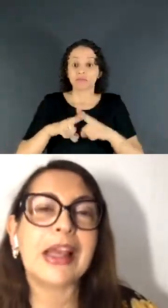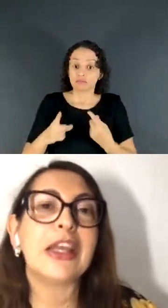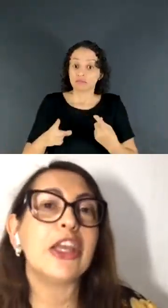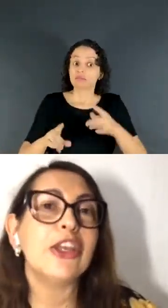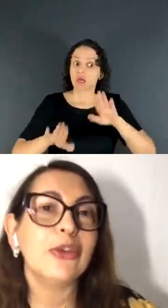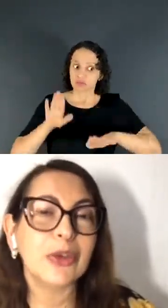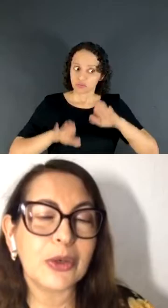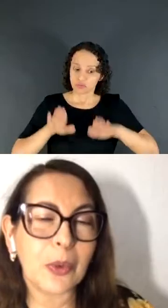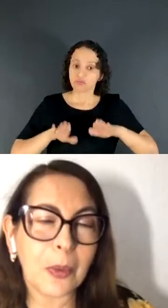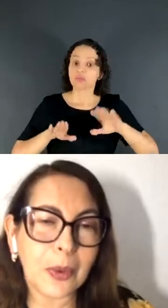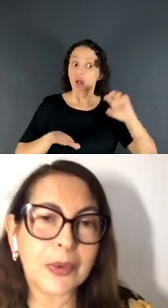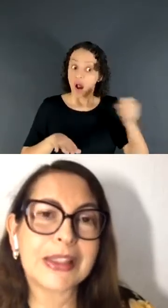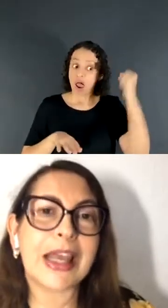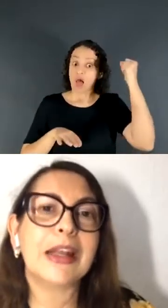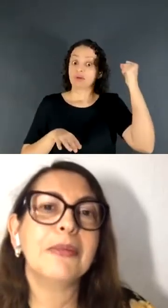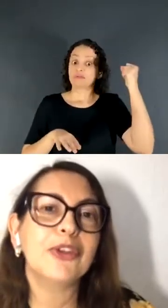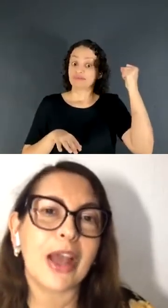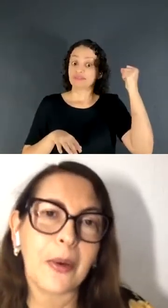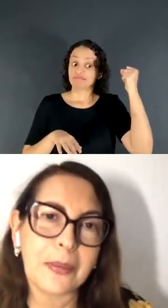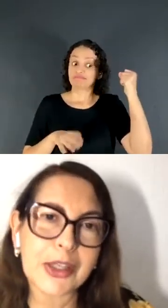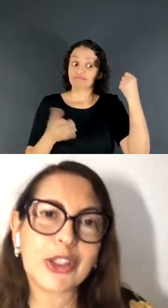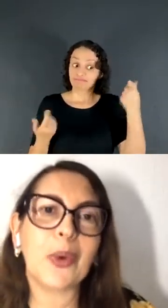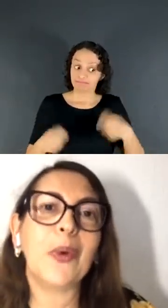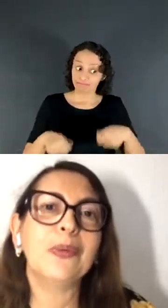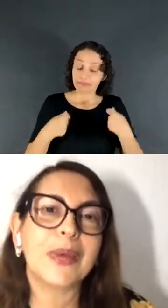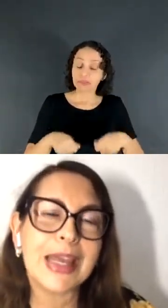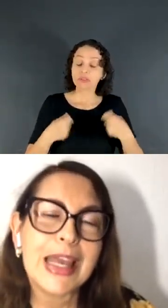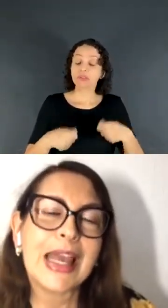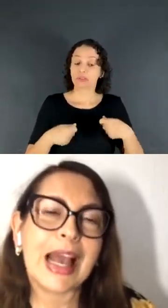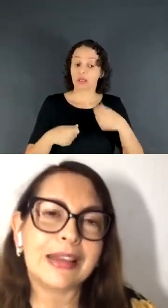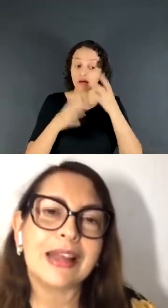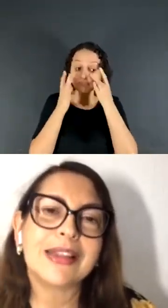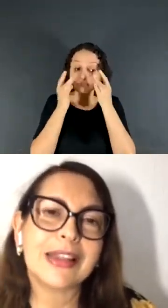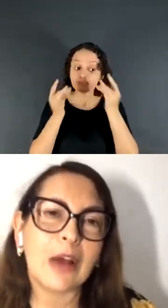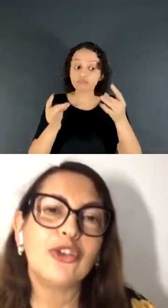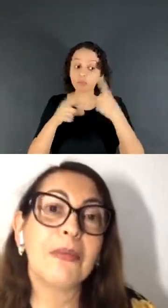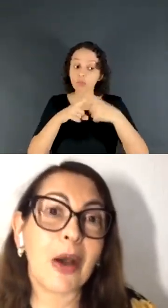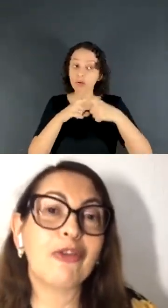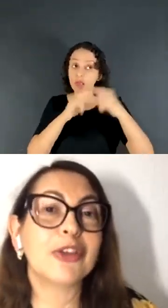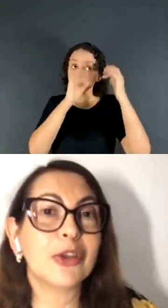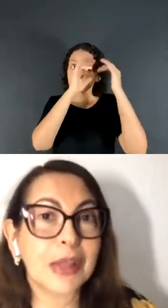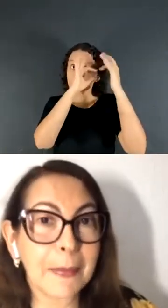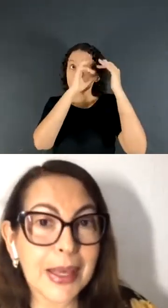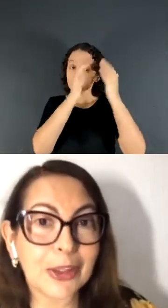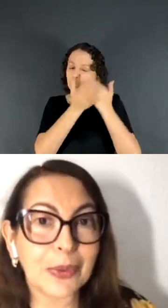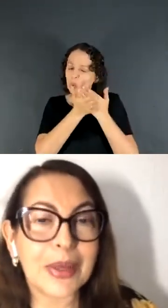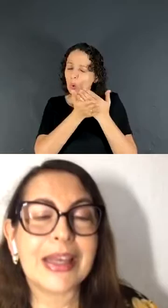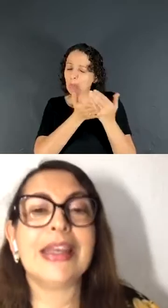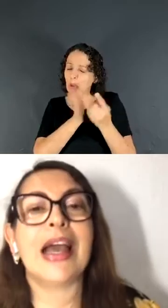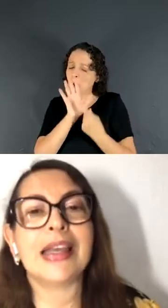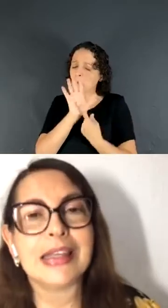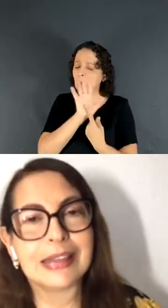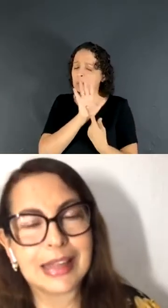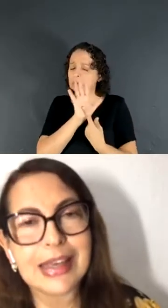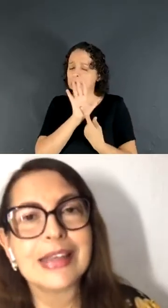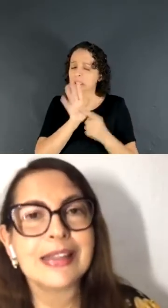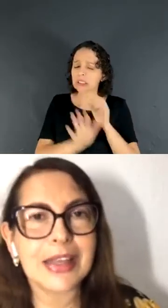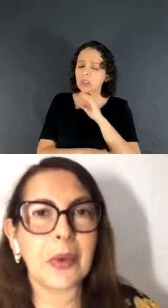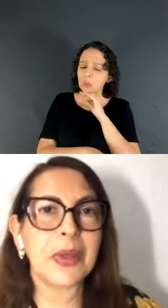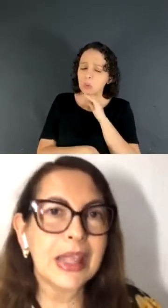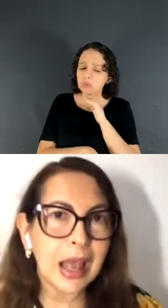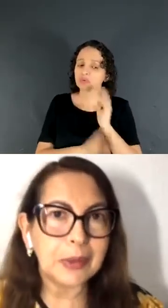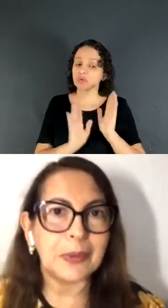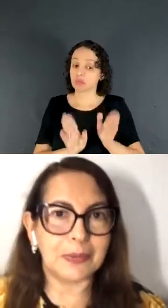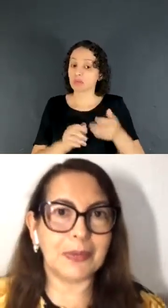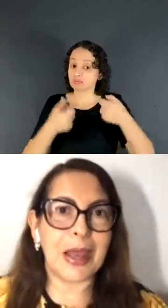um declínio, que o cérebro já começou, né, a dar sinal de mau funcionamento. E aí tem que